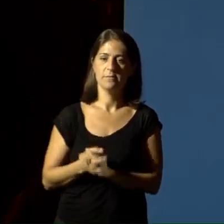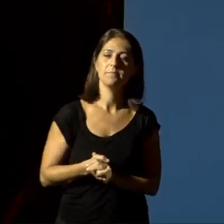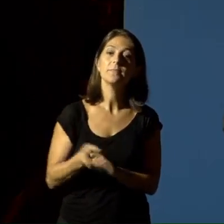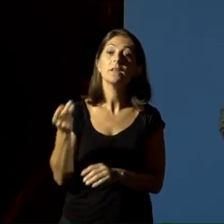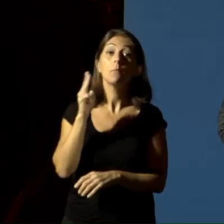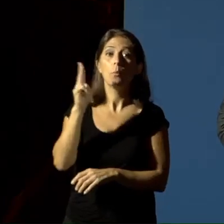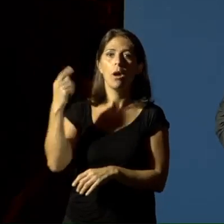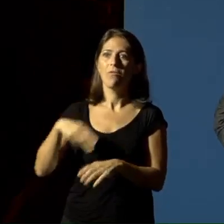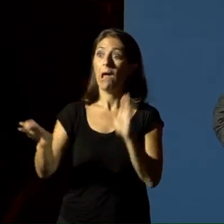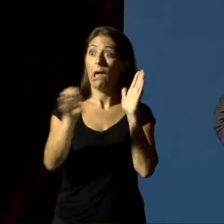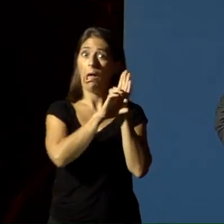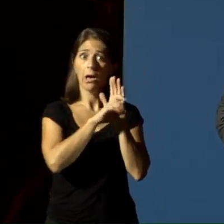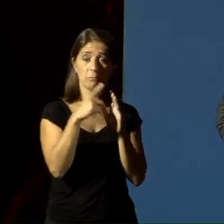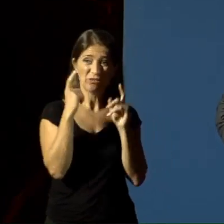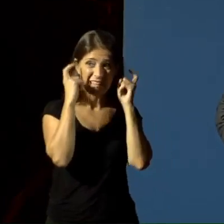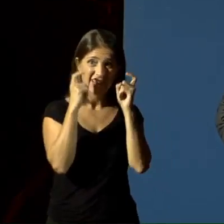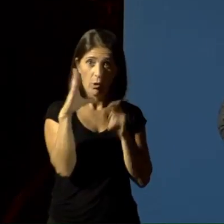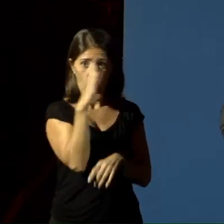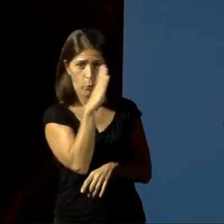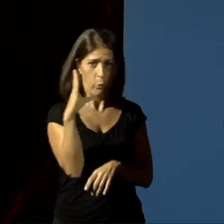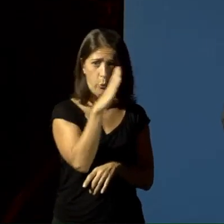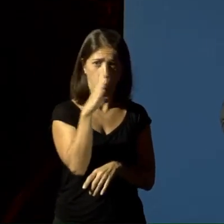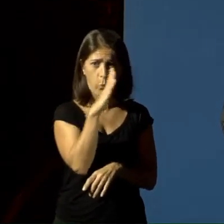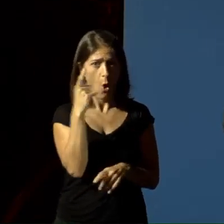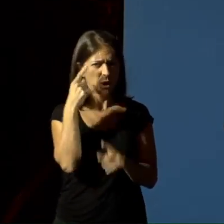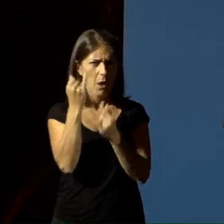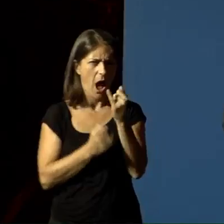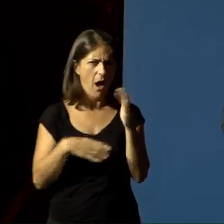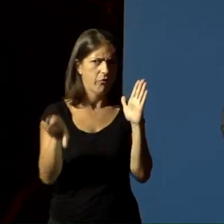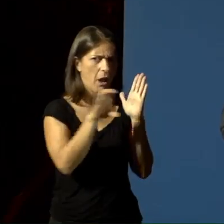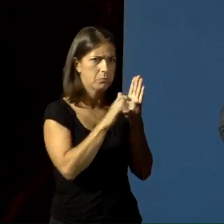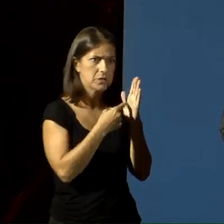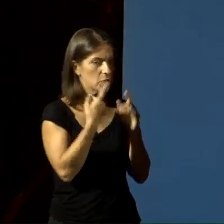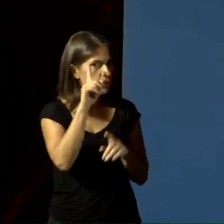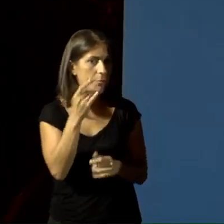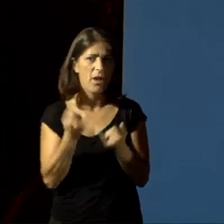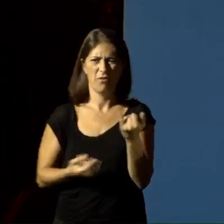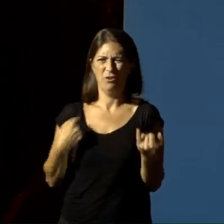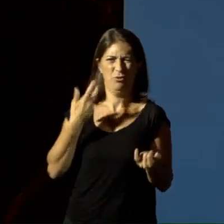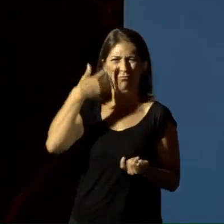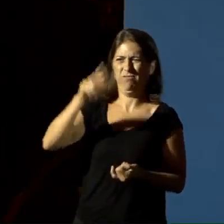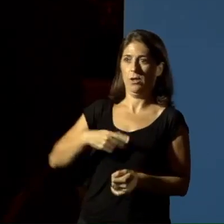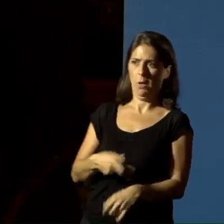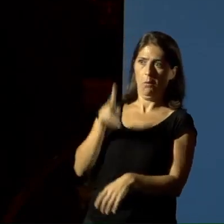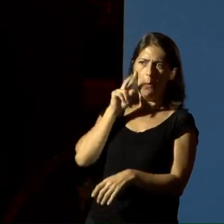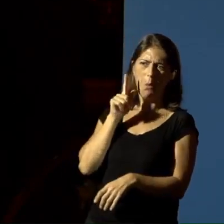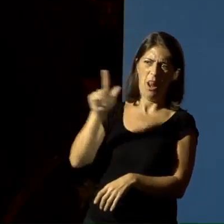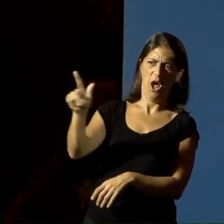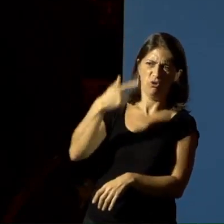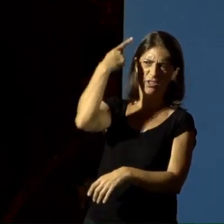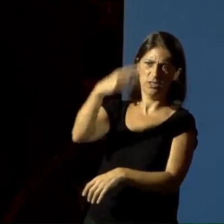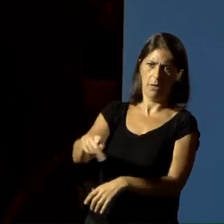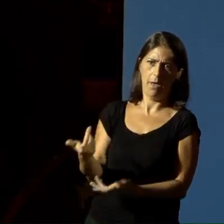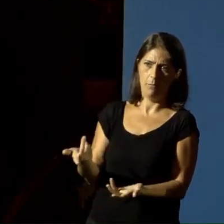Popular, esas siglas que quixeron esconder durante toda a campaña electoral para que non se soubese que eran eles, pero se os recoñecemos a distancia. Non